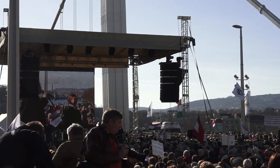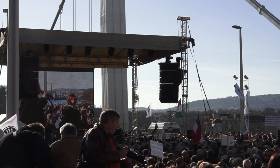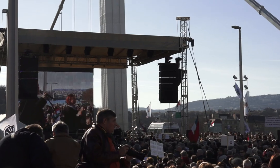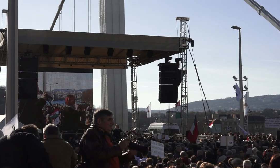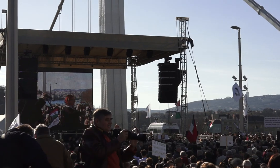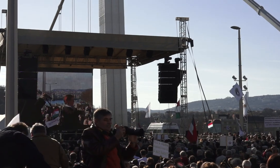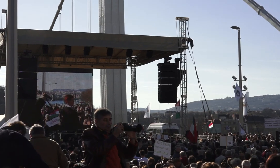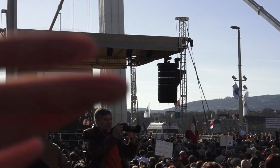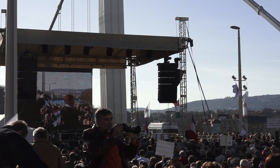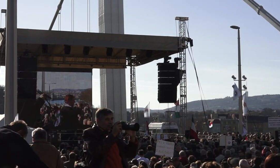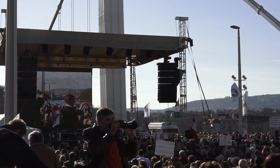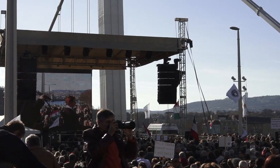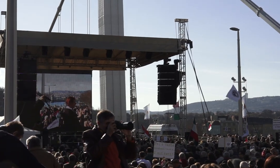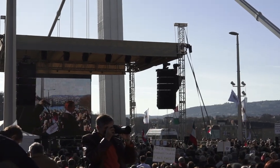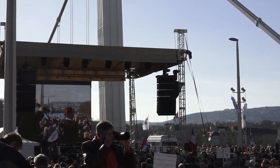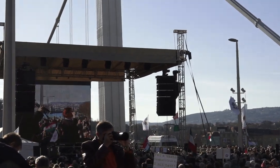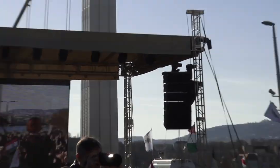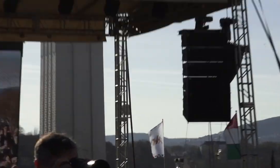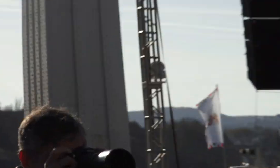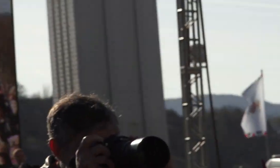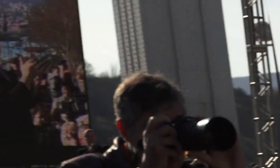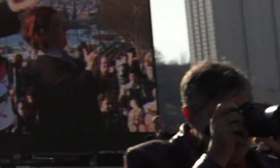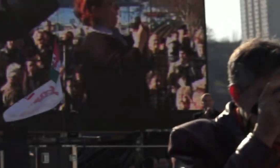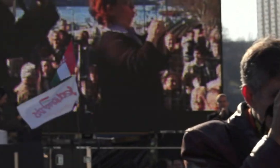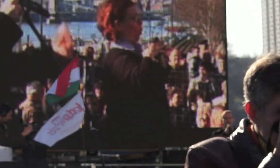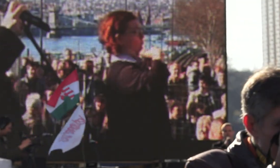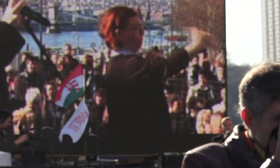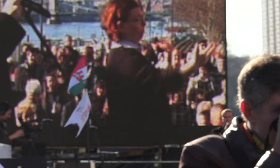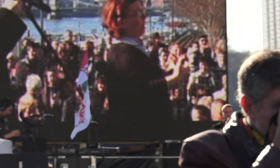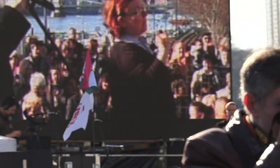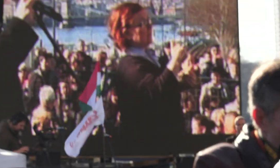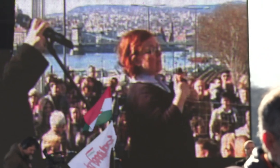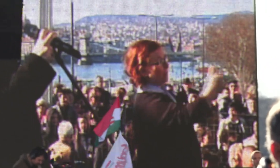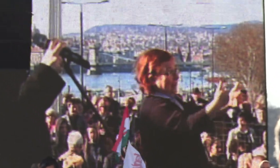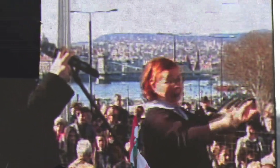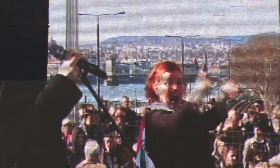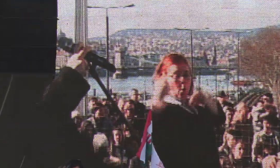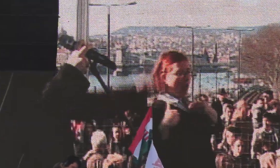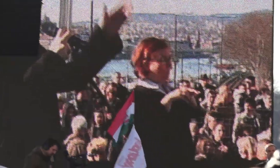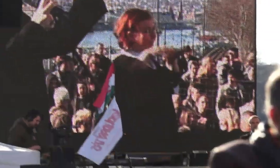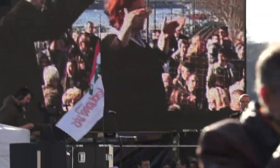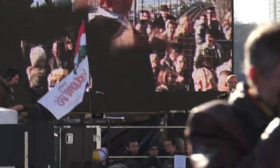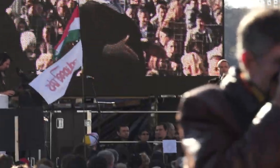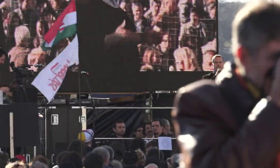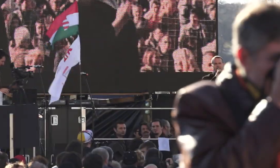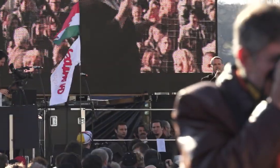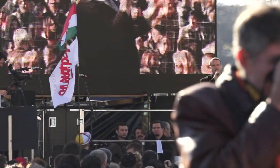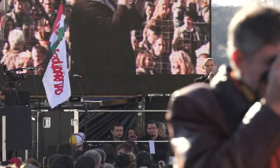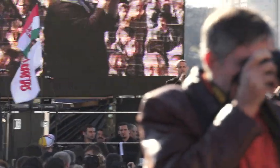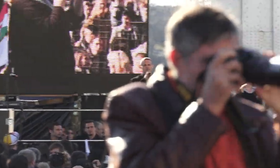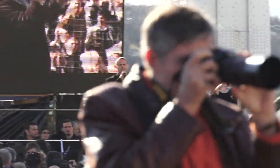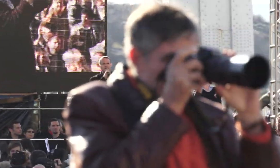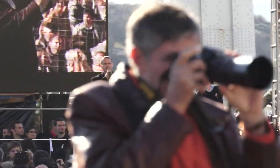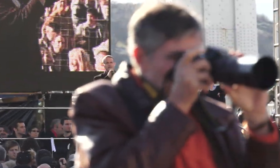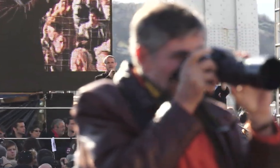Azt már most jelentetjük, hogy 100-nél biztos, hogy többen vagyunk. 100 méter előrébb hoztuk a színpadot, hogy az ellentüntetőkkel még